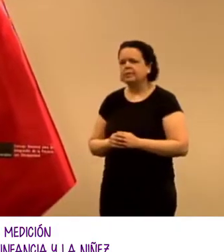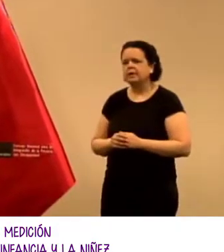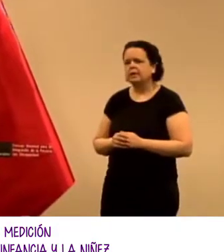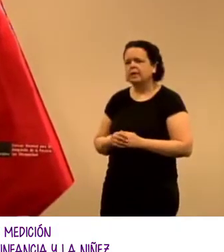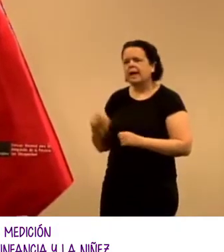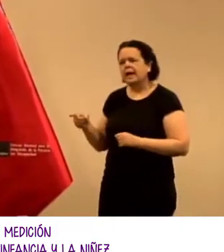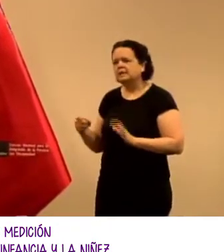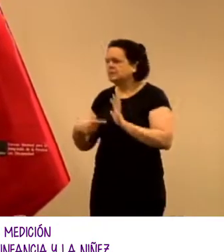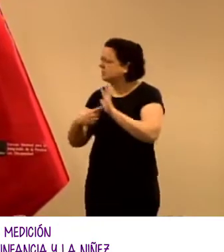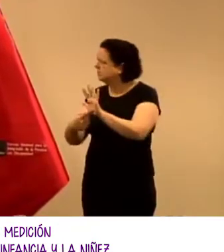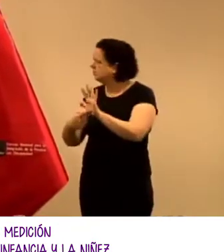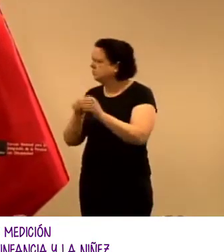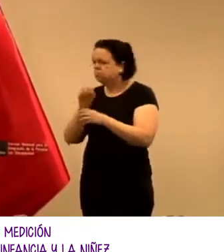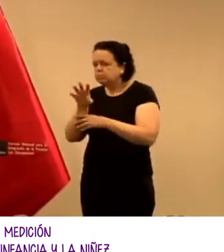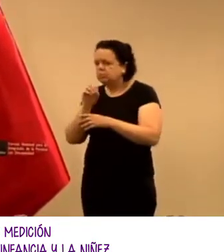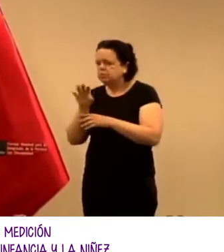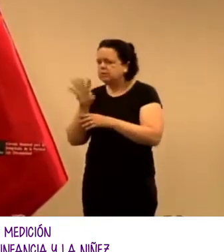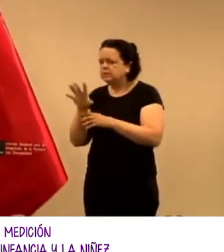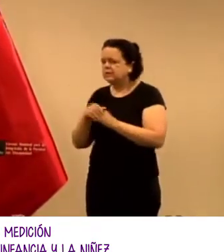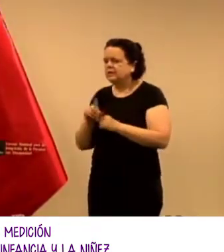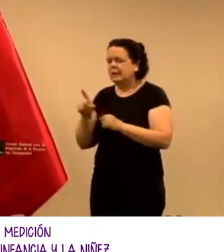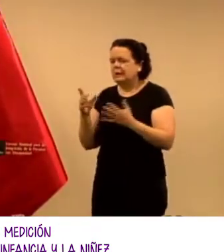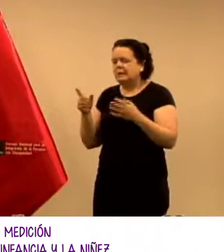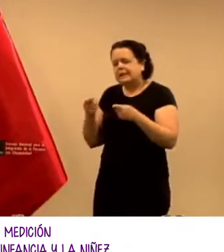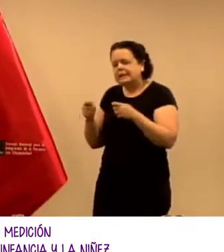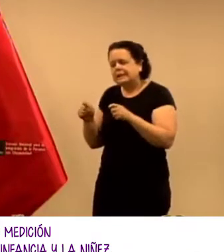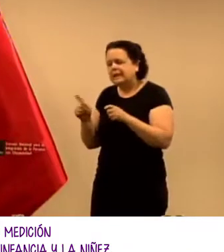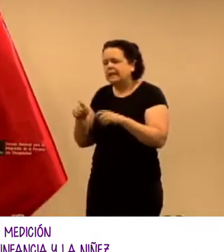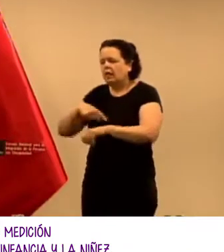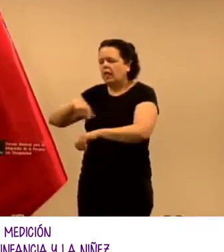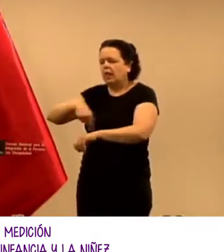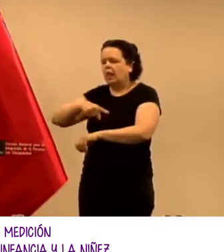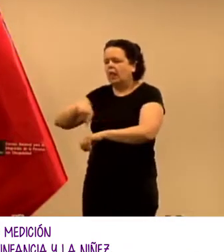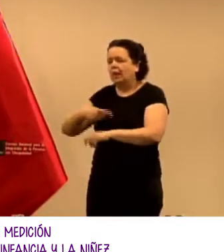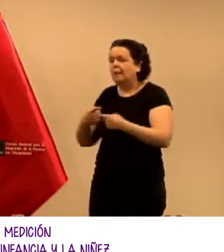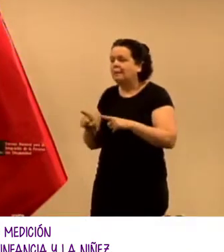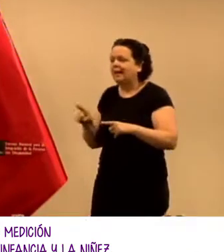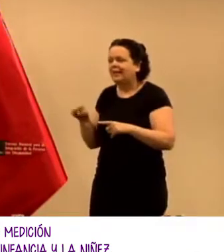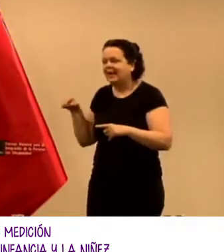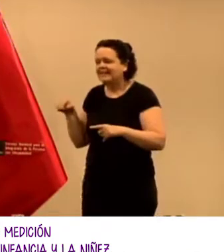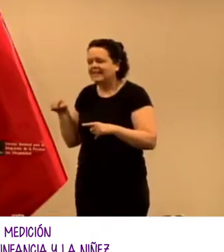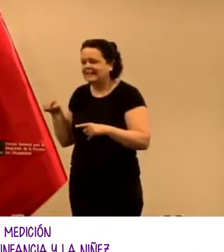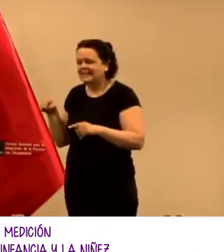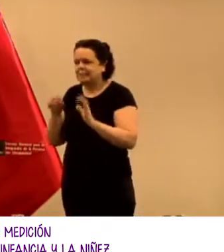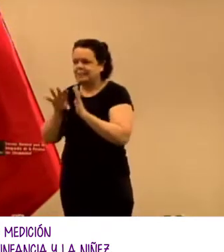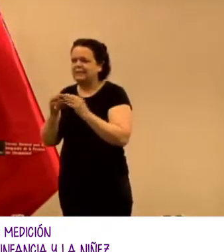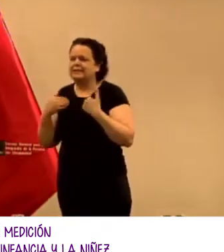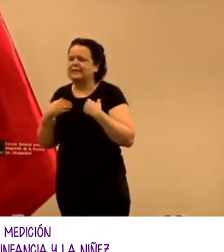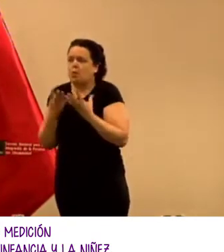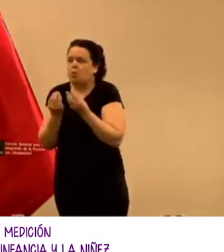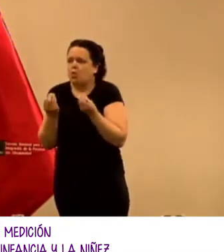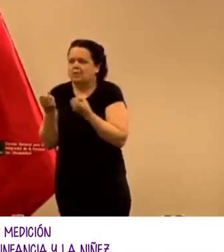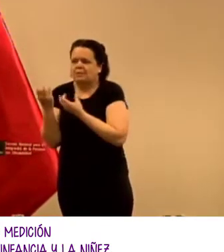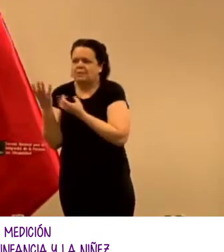Va a ser una presentación, voy a tratar de no tardarme mucho, pero sí, siendo la más rica de contenido, les voy a pedir un poco